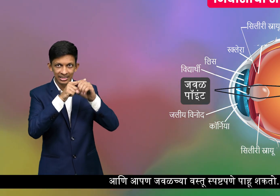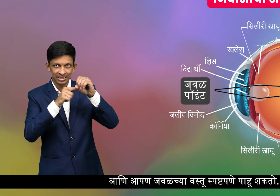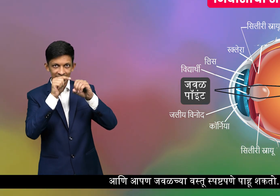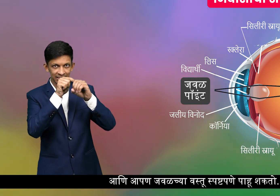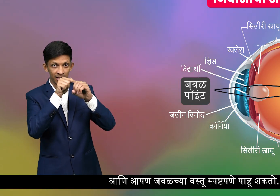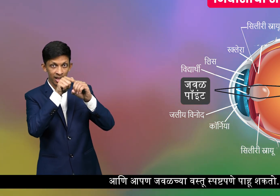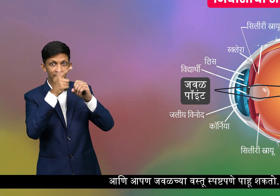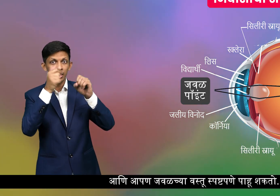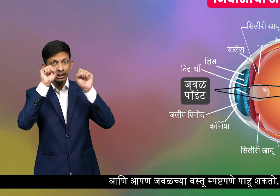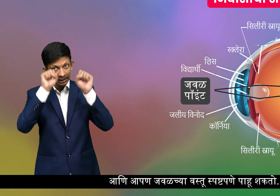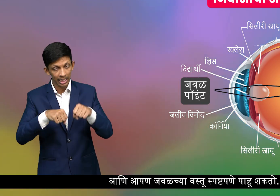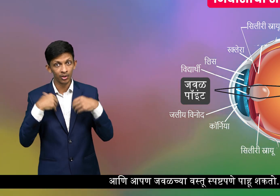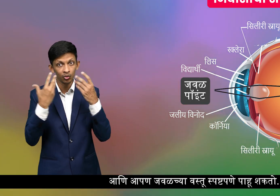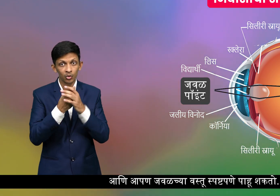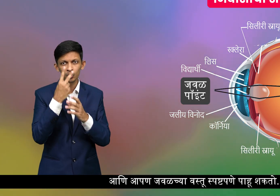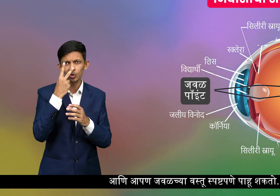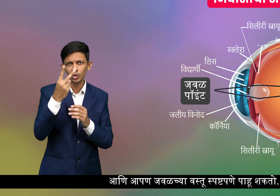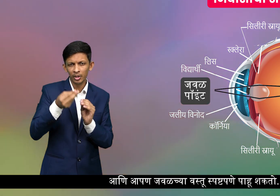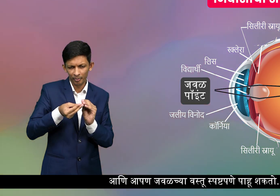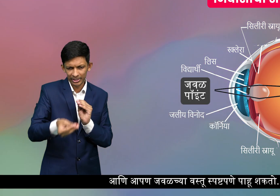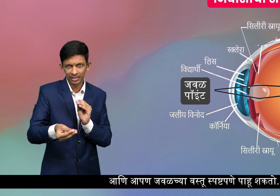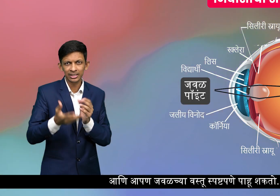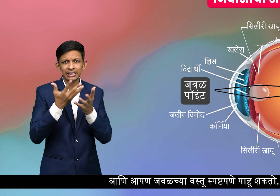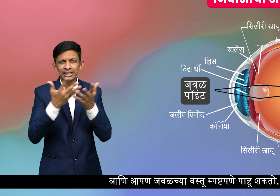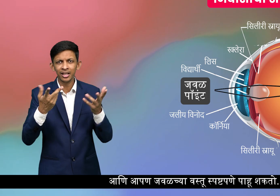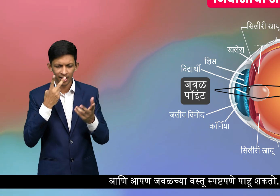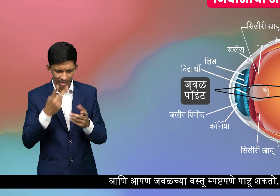आणि आपण जवळच्या वस्तू स्पष्टपणे पाहू शकतो.